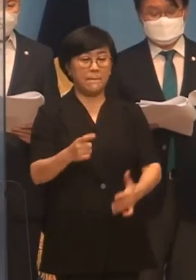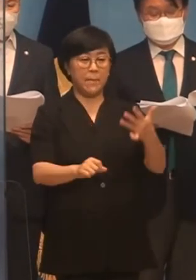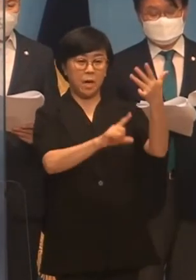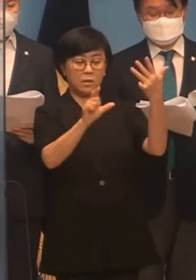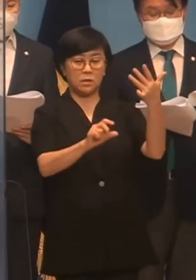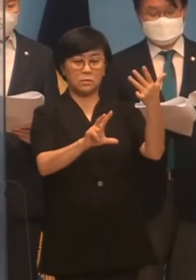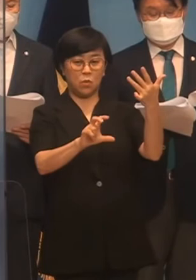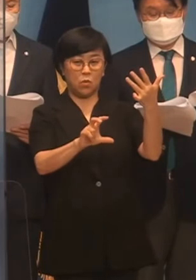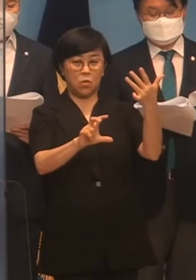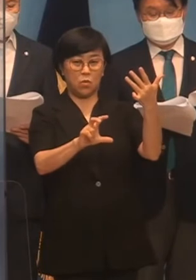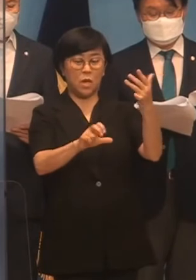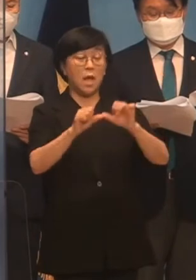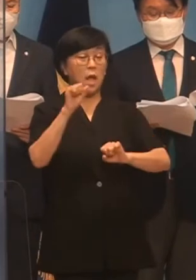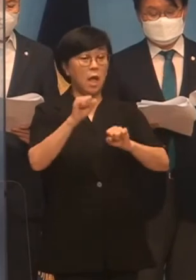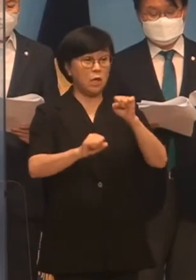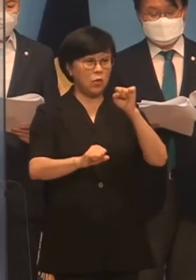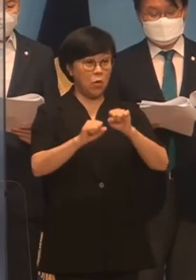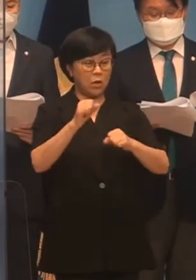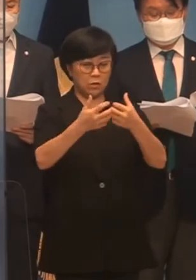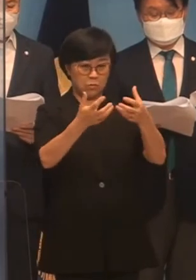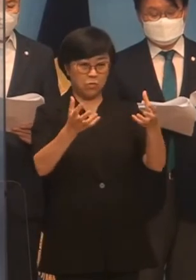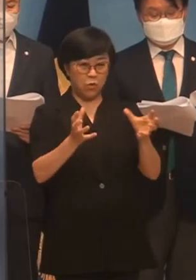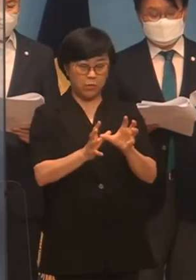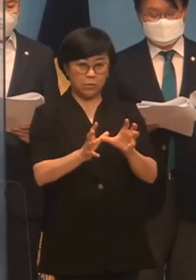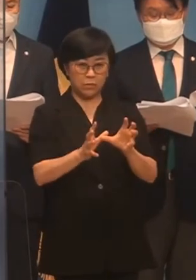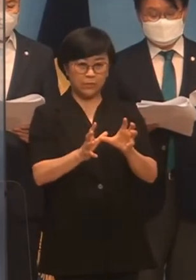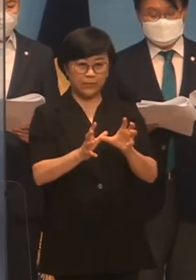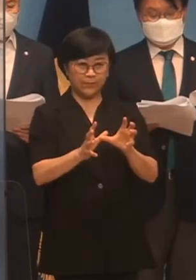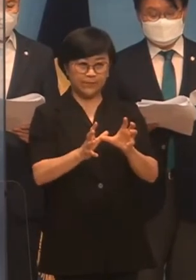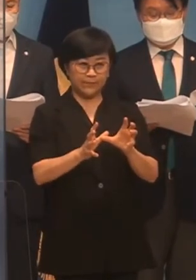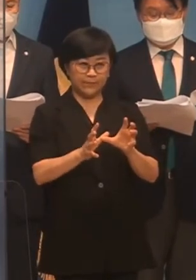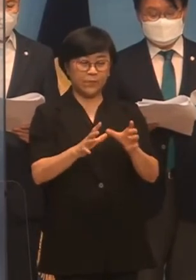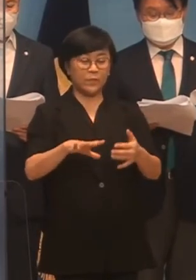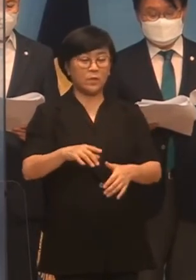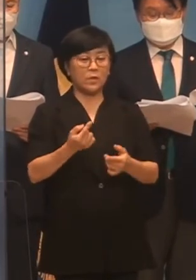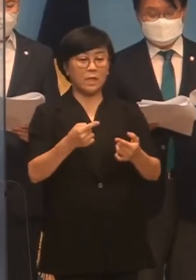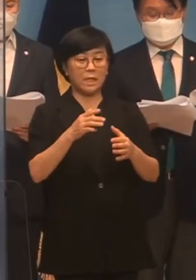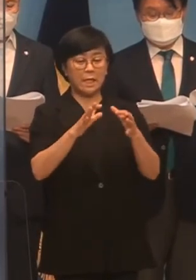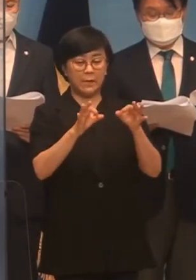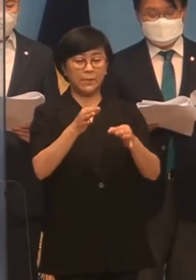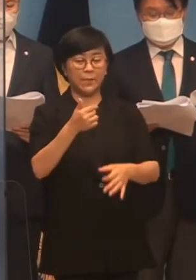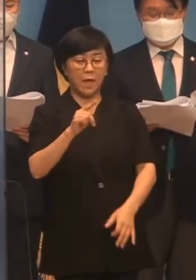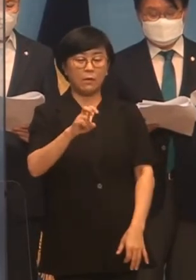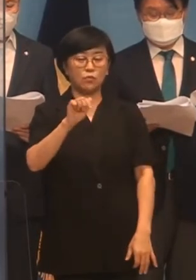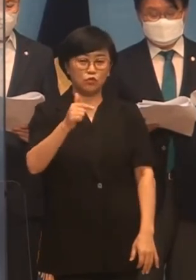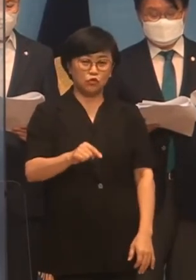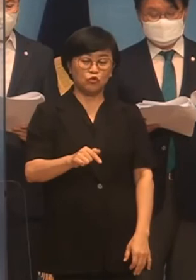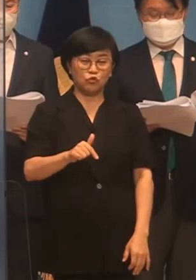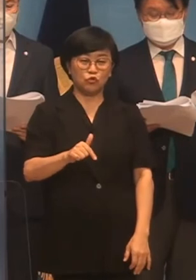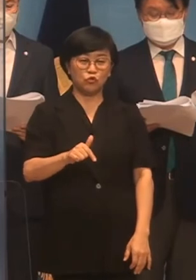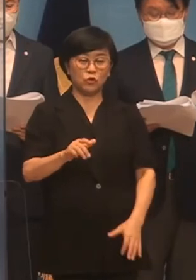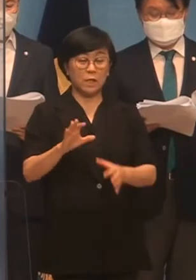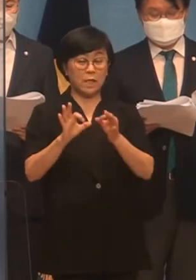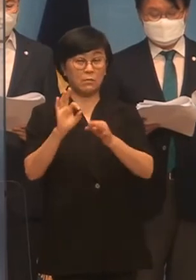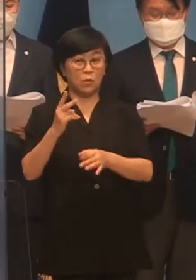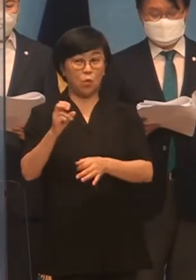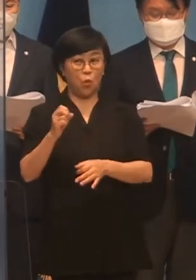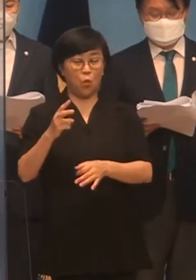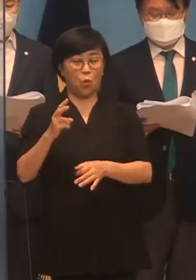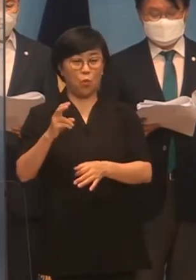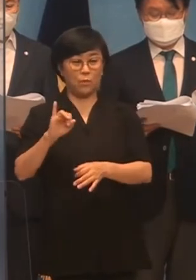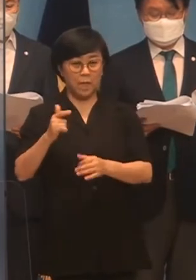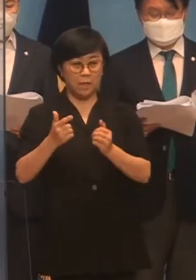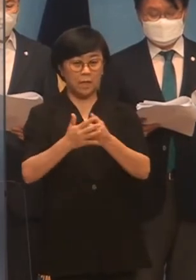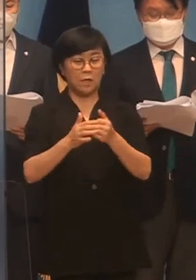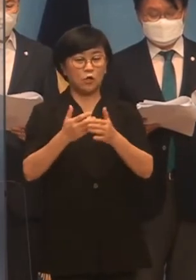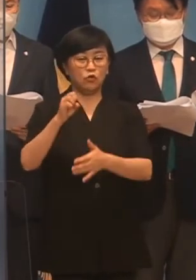8월 25일 행동하는 의원 모임 철험에 더불어민주당 김남국, 김승원, 김용민, 민명덕,